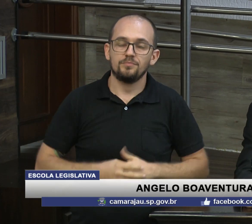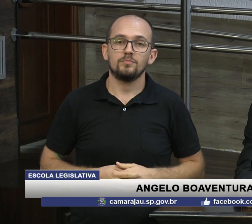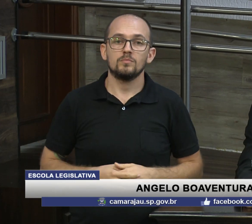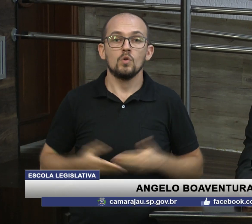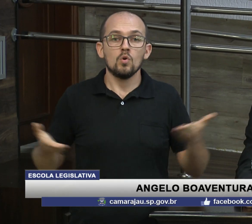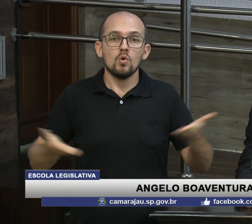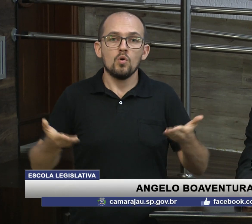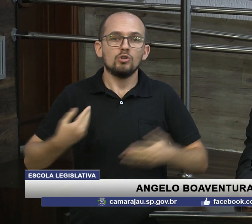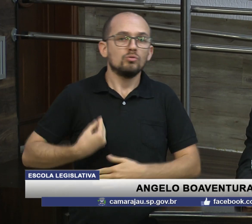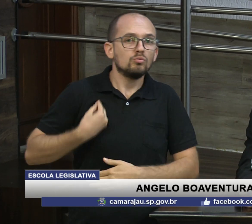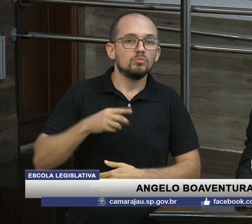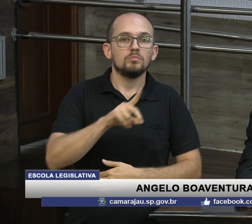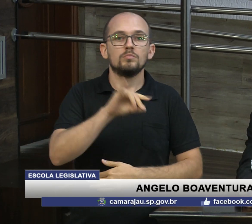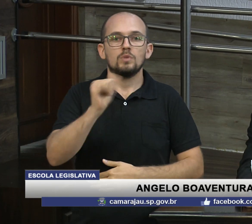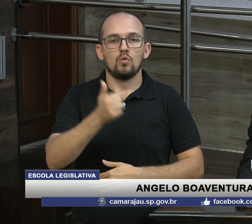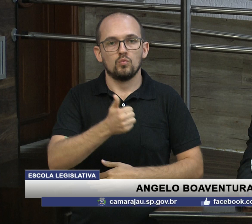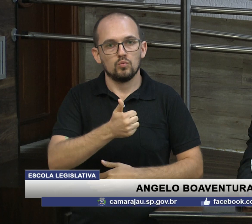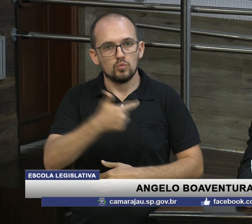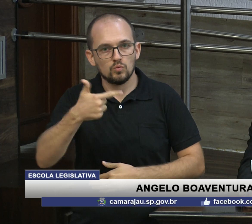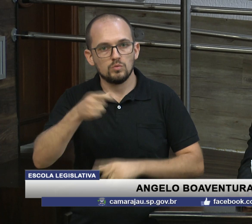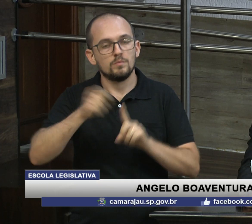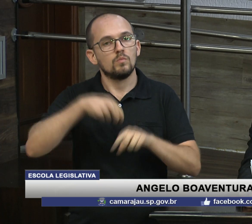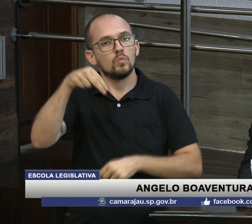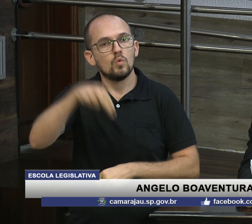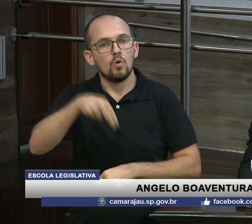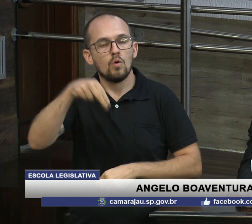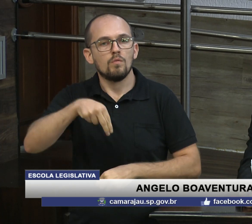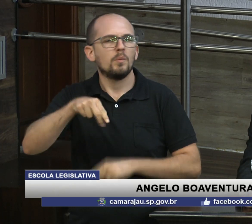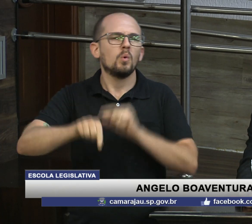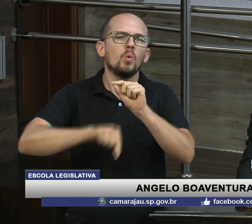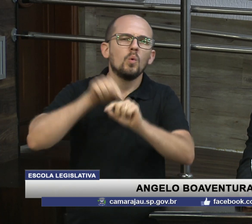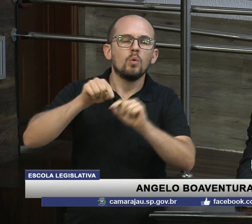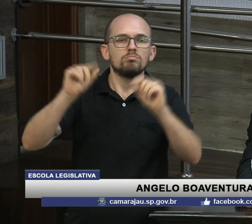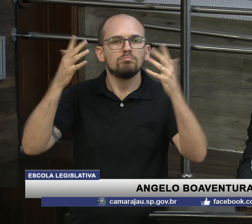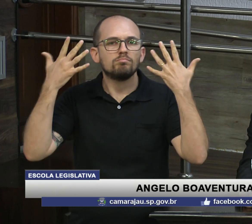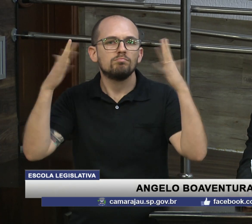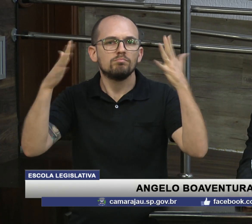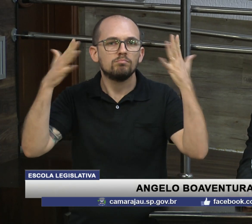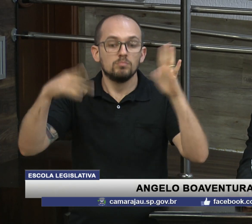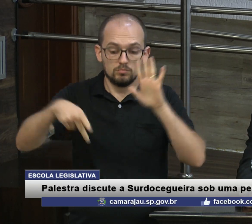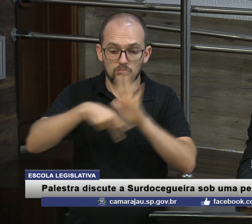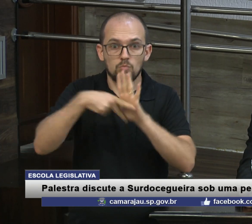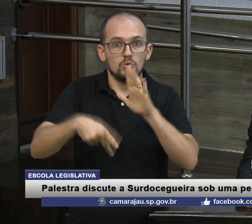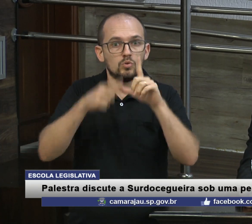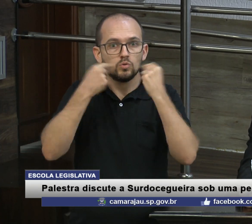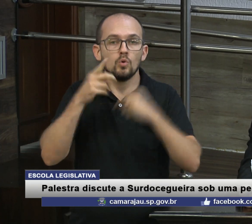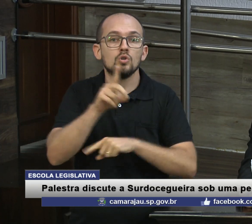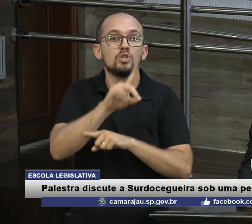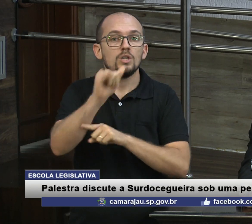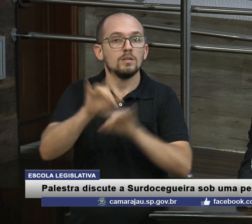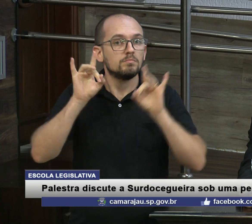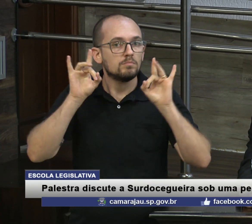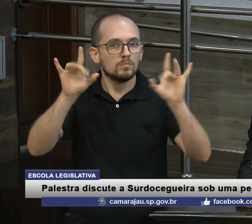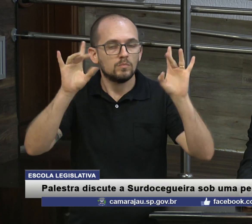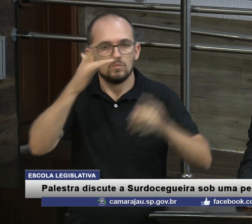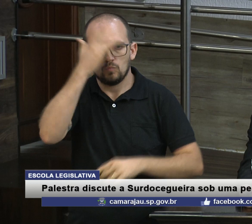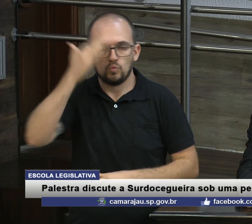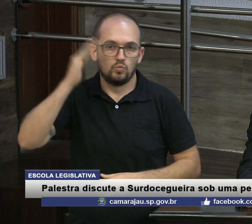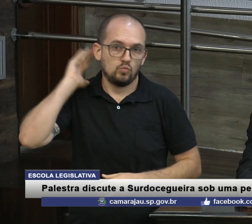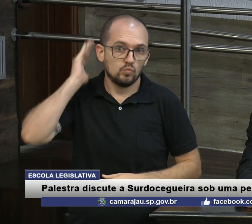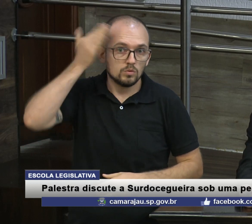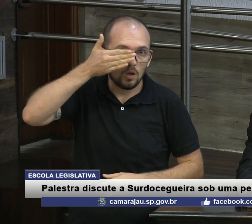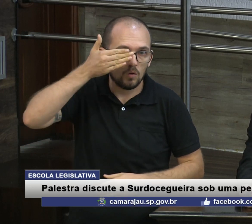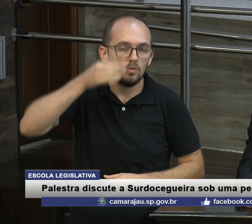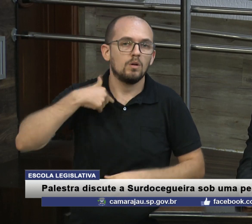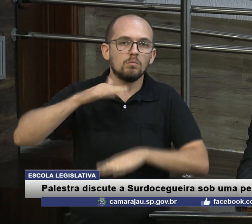Hoje, dia 12 de novembro, é comemorado no município o Dia de Conscientização sobre a Pessoa com Surdo-Cegueira. A